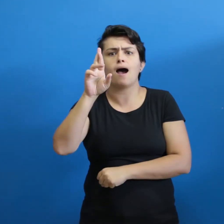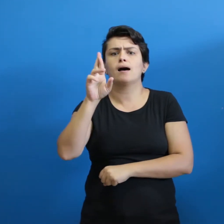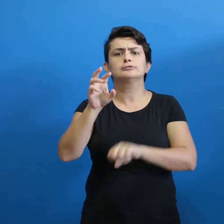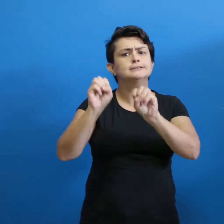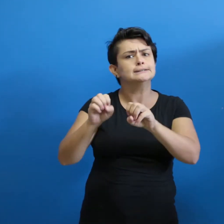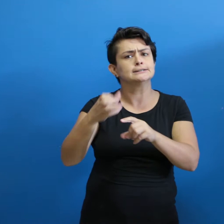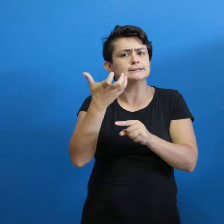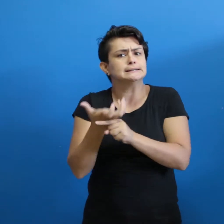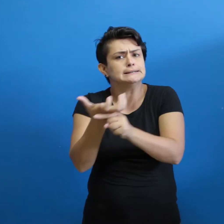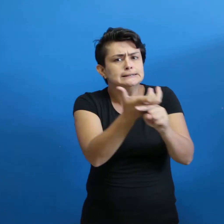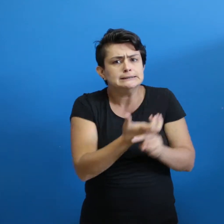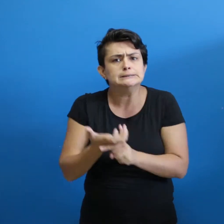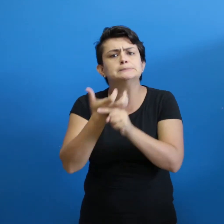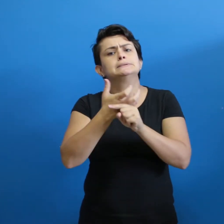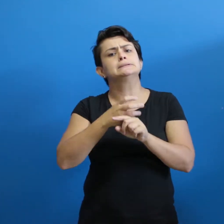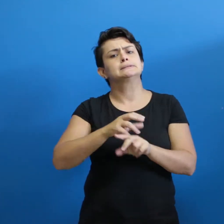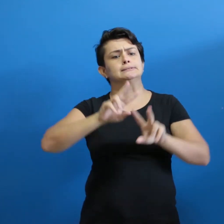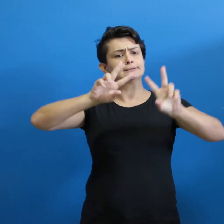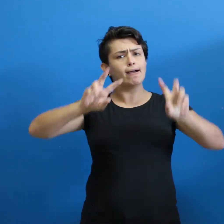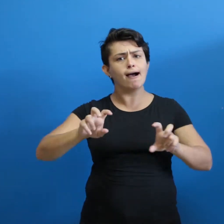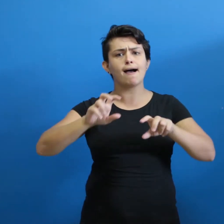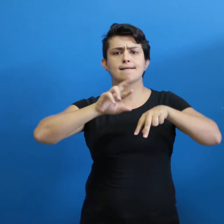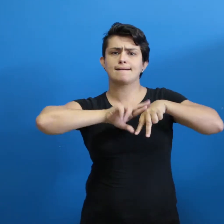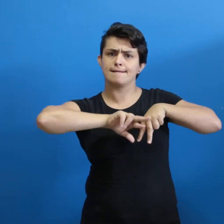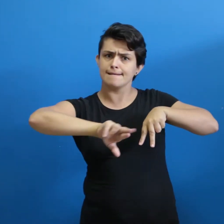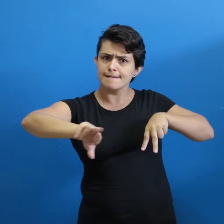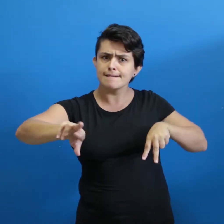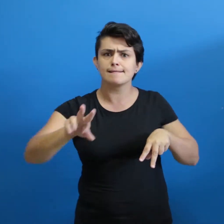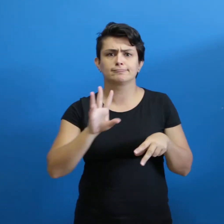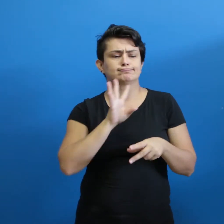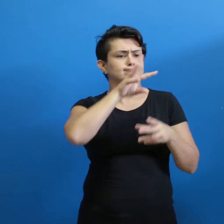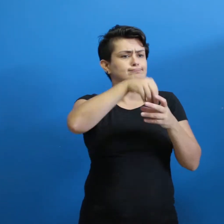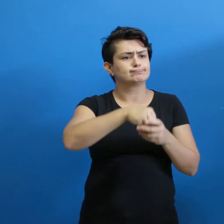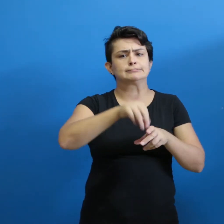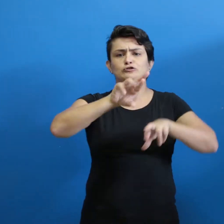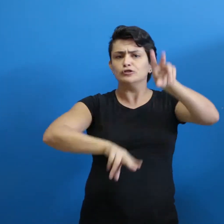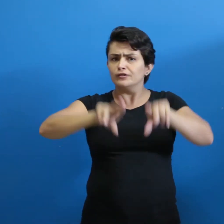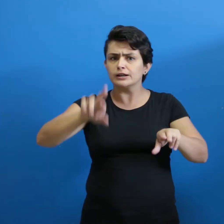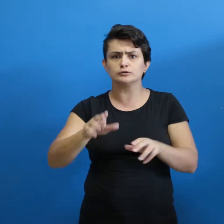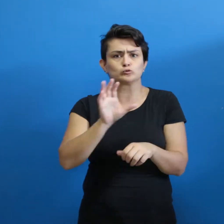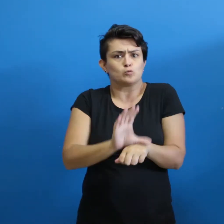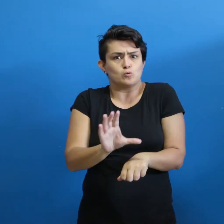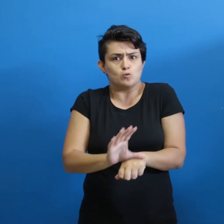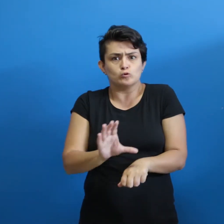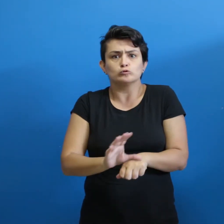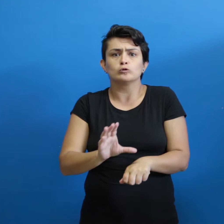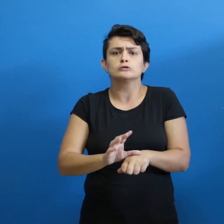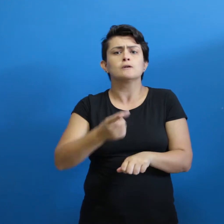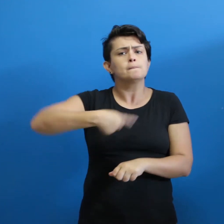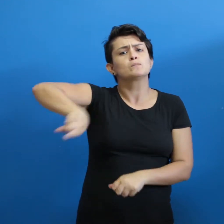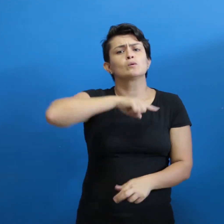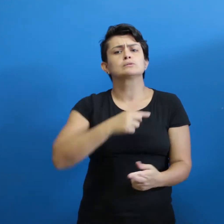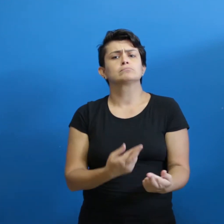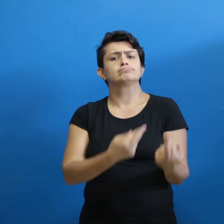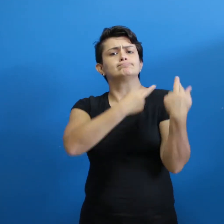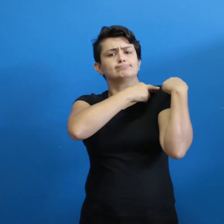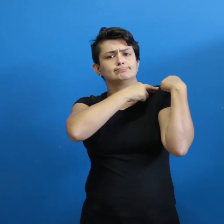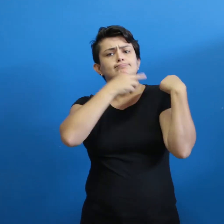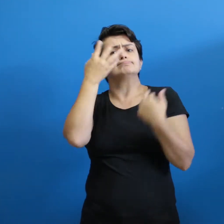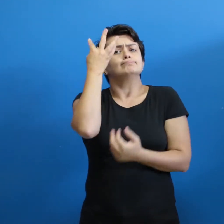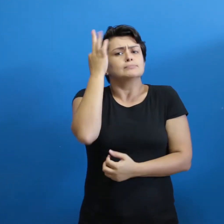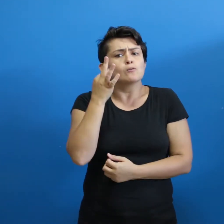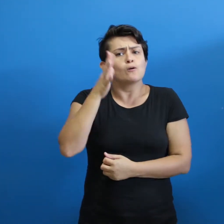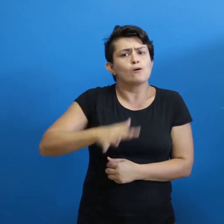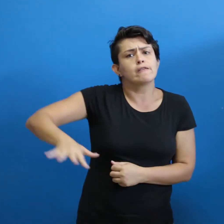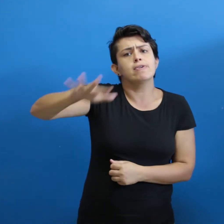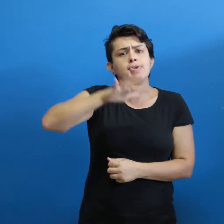de gênero em inúmeros cursos de graduação e pós-graduação. Nosso compromisso teórico é justamente com